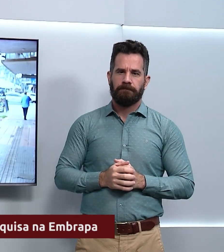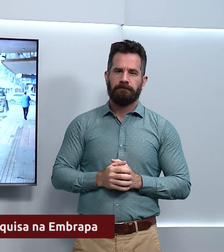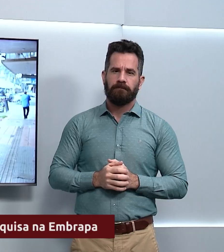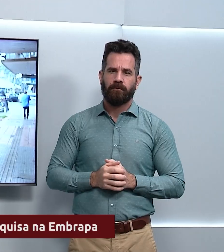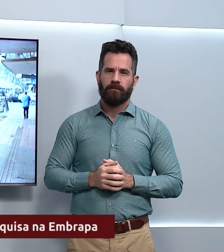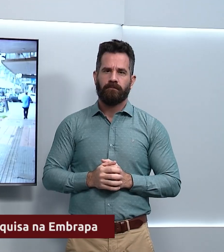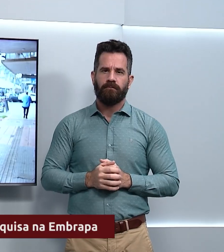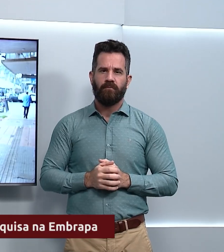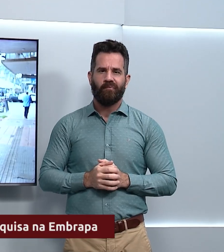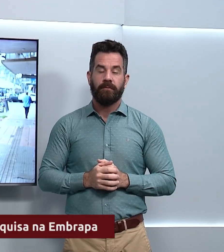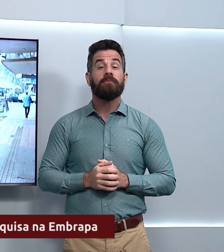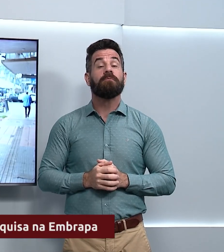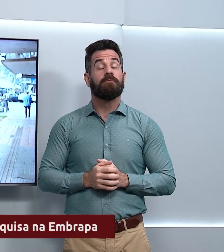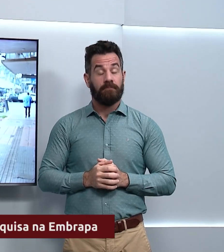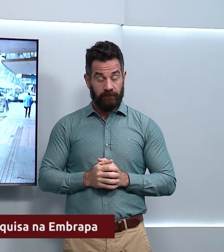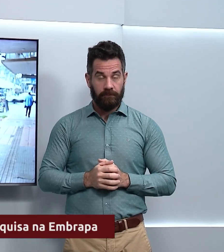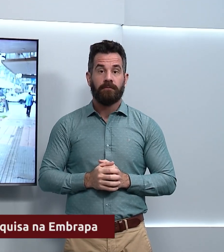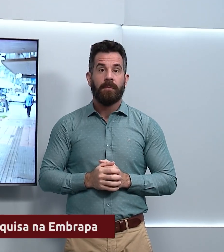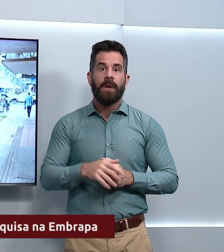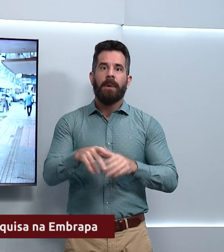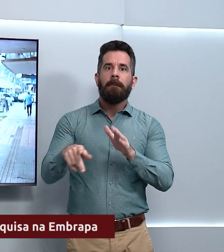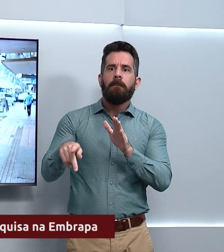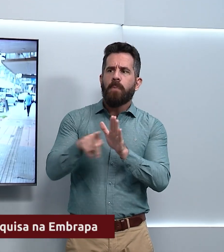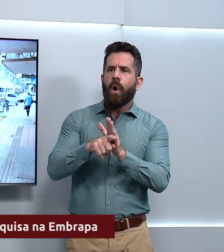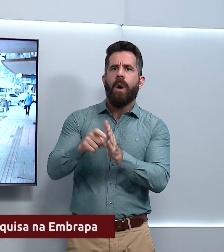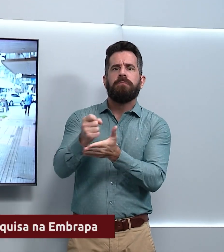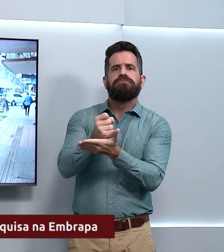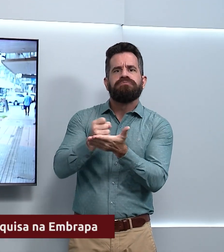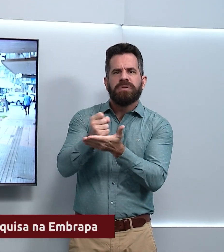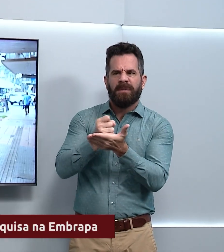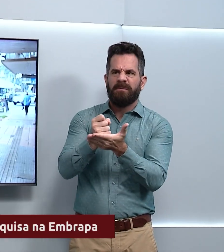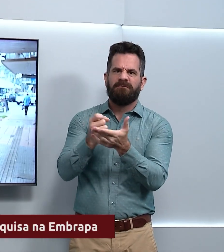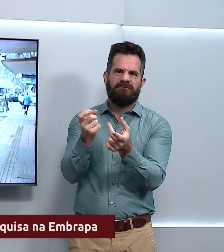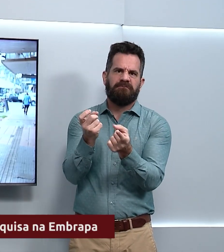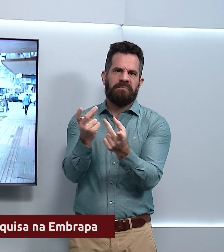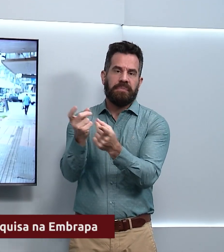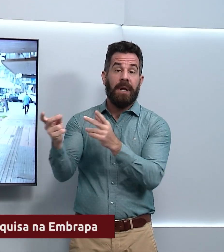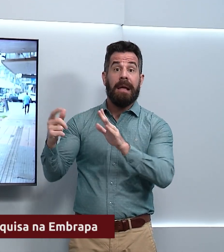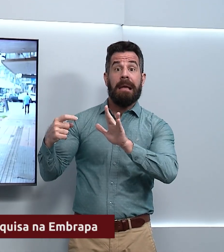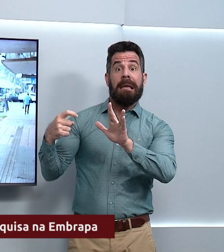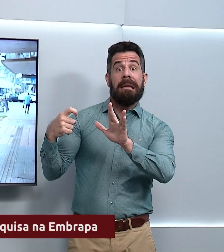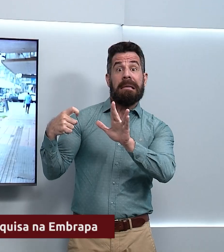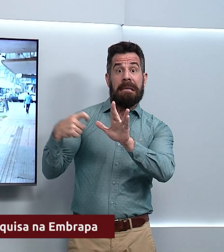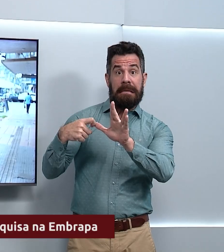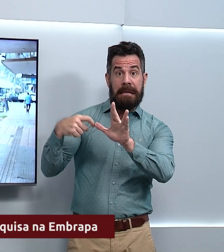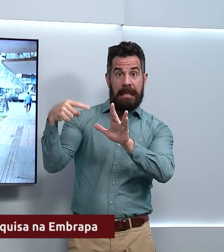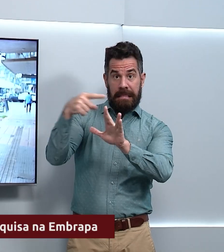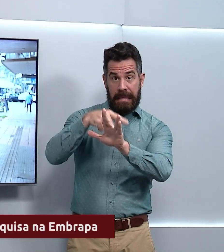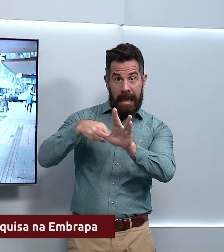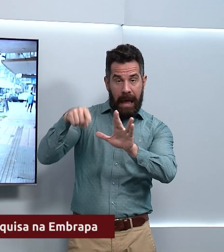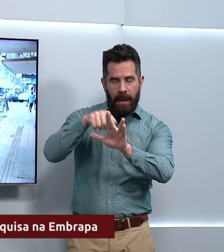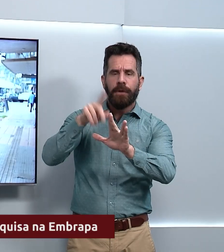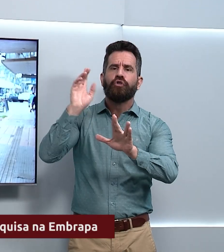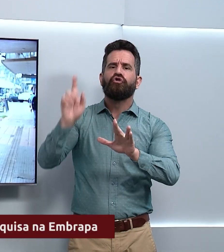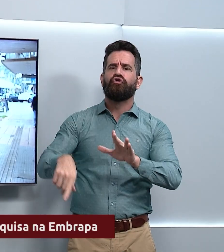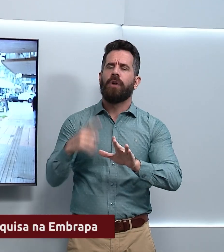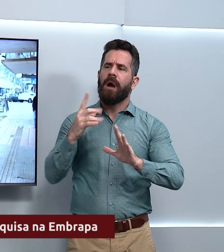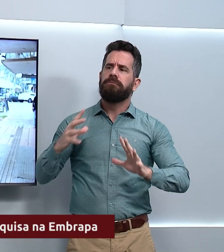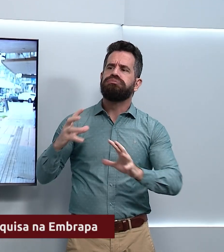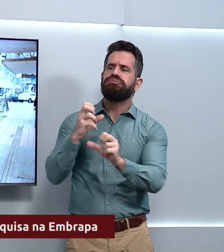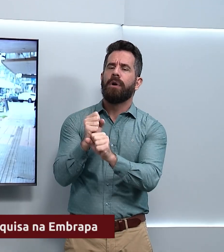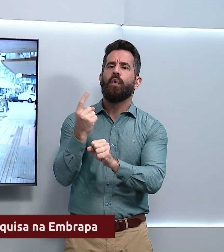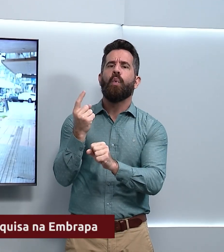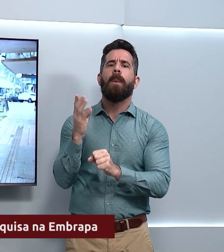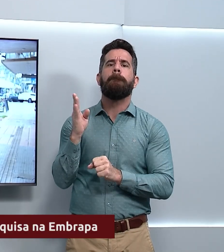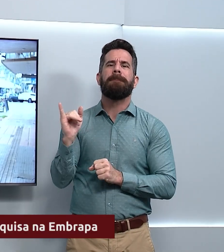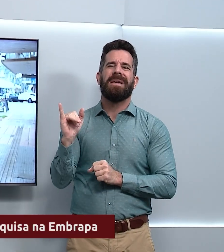A estimativa é de que o mercado de cannabis medicinal tenha movimentado em torno de R$1 bilhão no ano passado. A